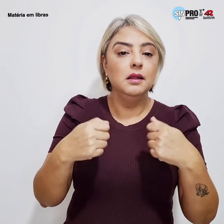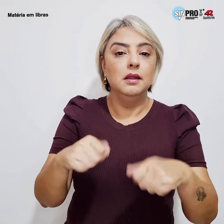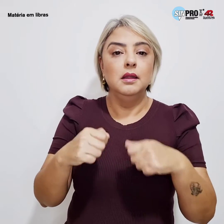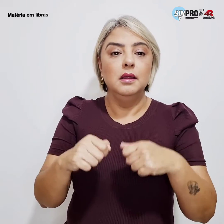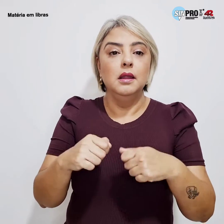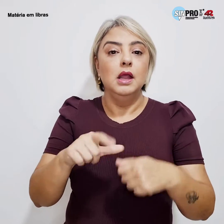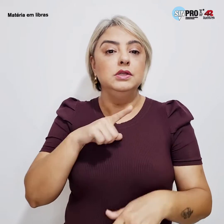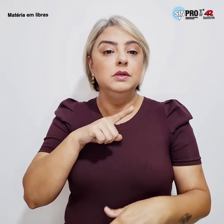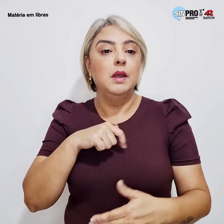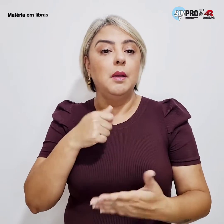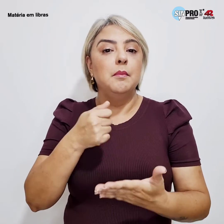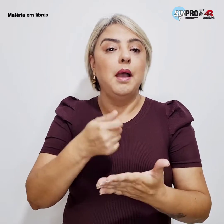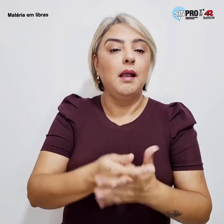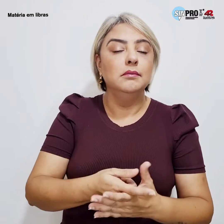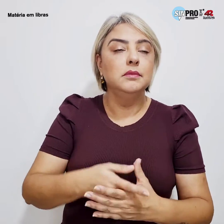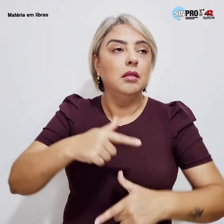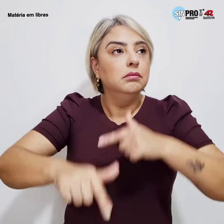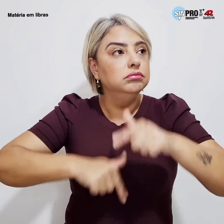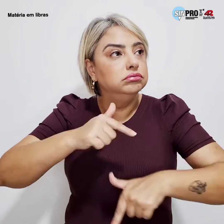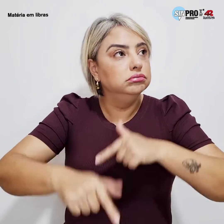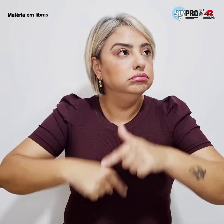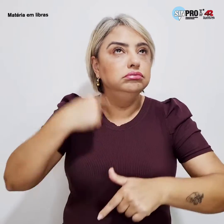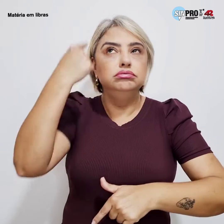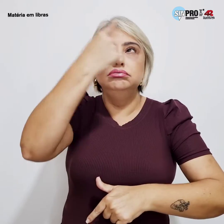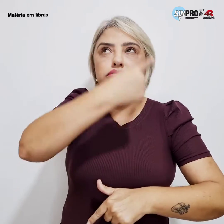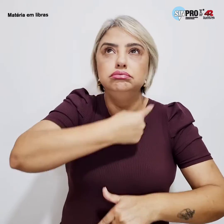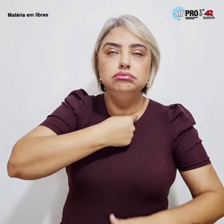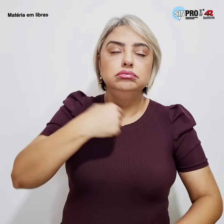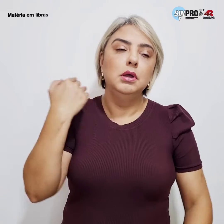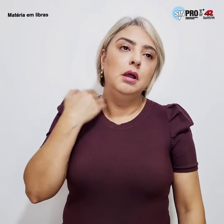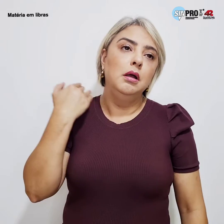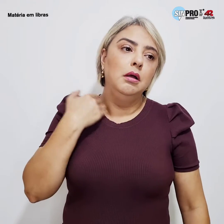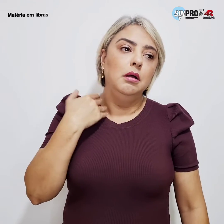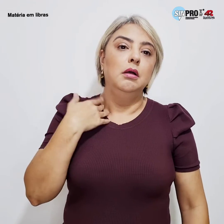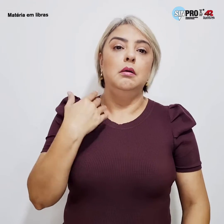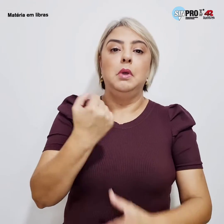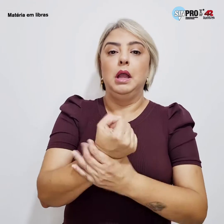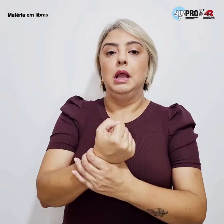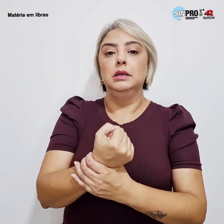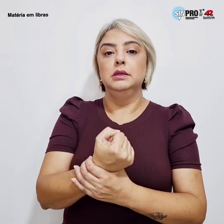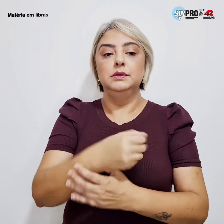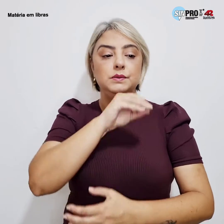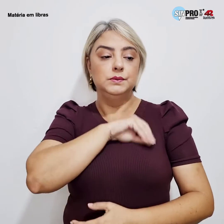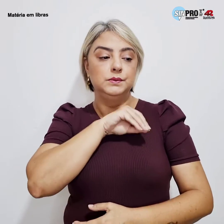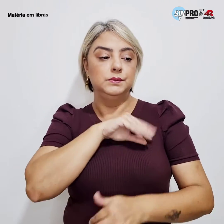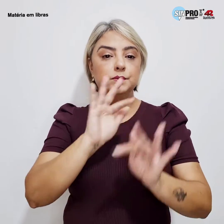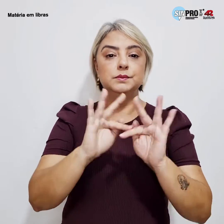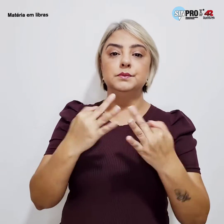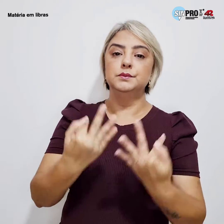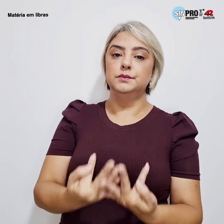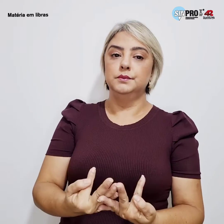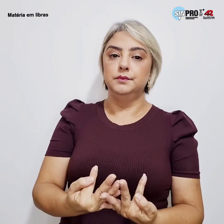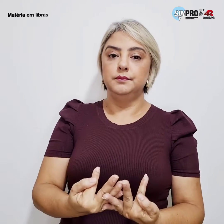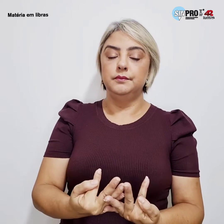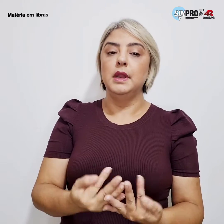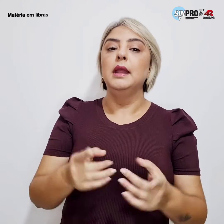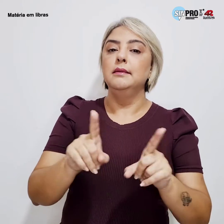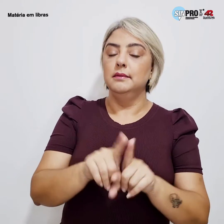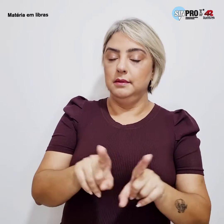cumprir jornadas exaustivas para garantir o sustento da família. Sem contar a